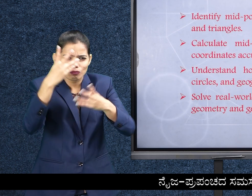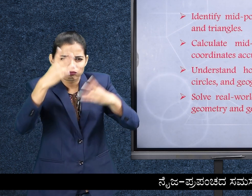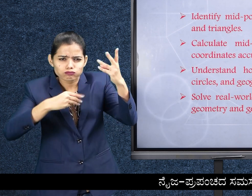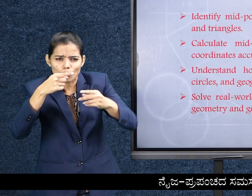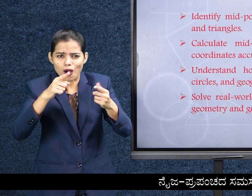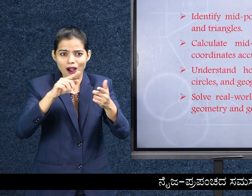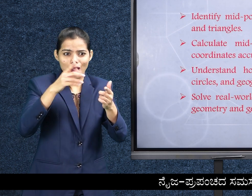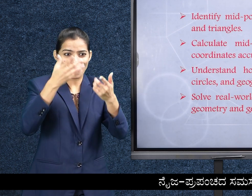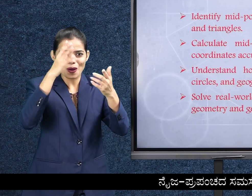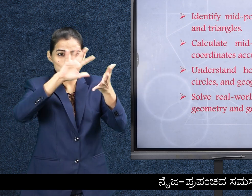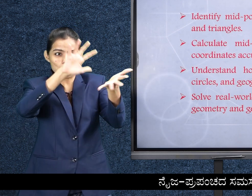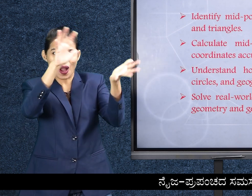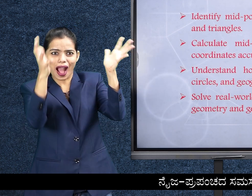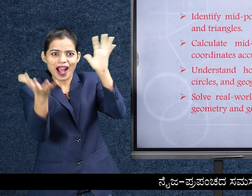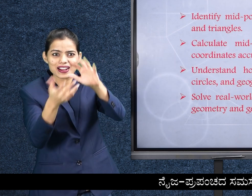ಪರಿಹರಿಸಿ.